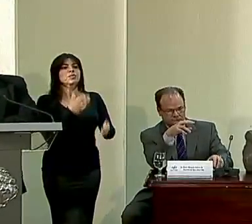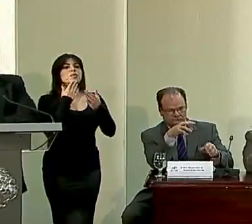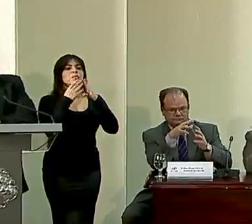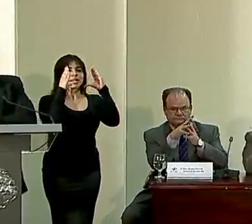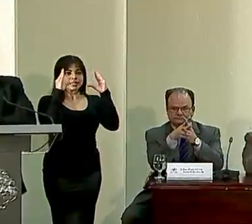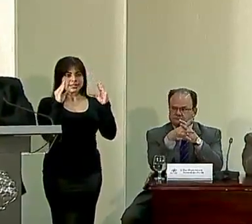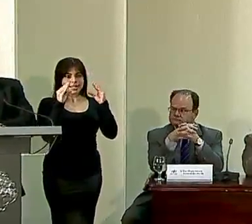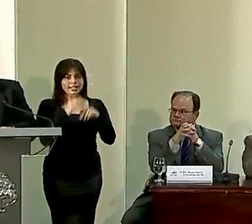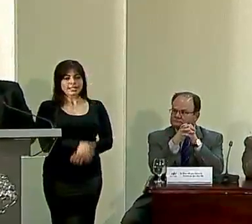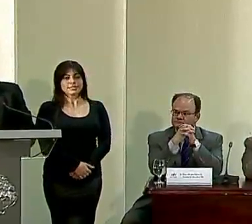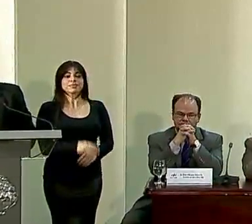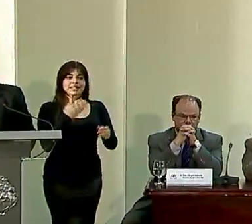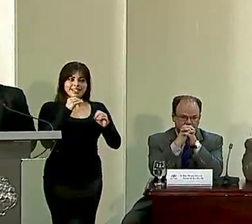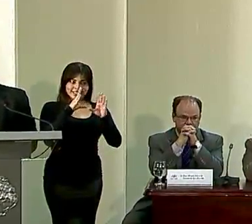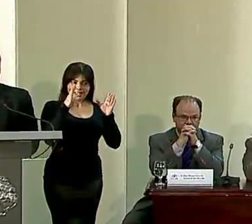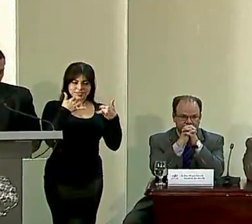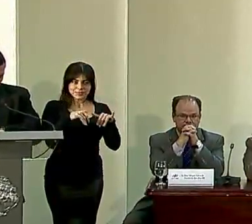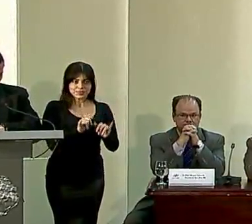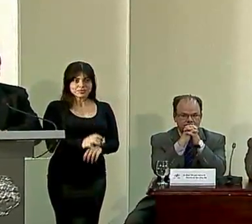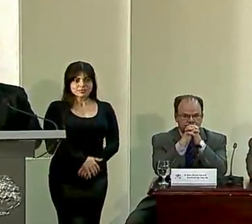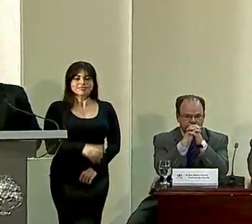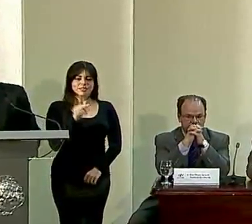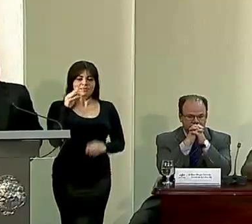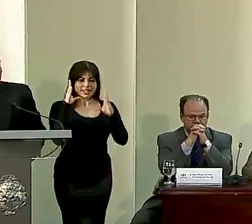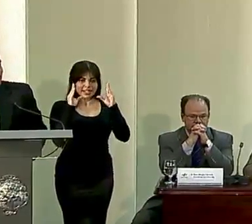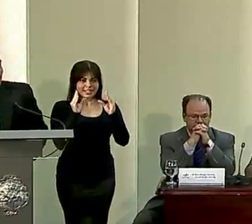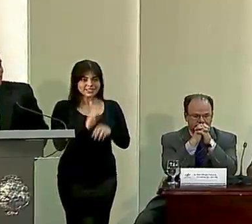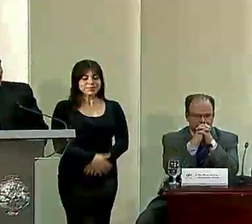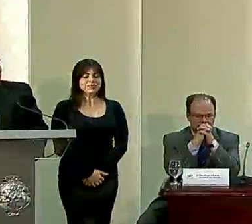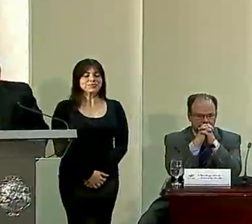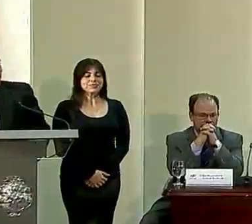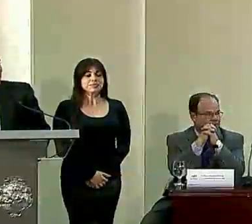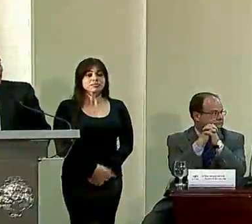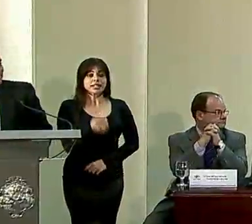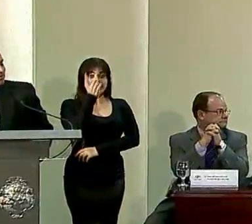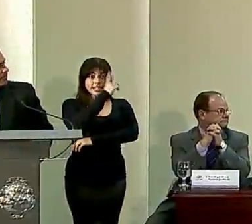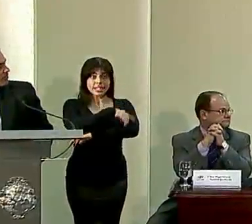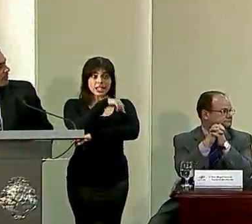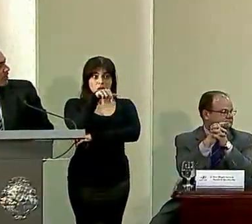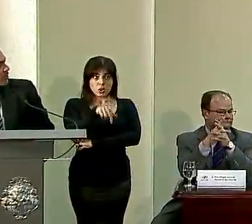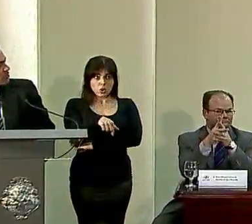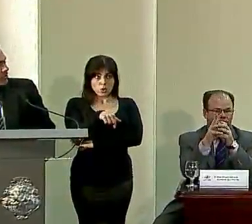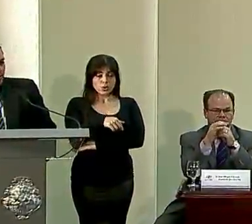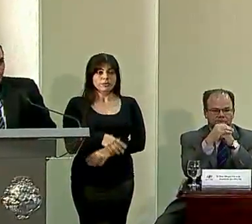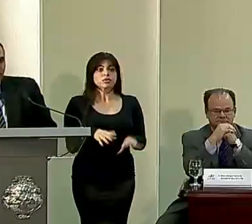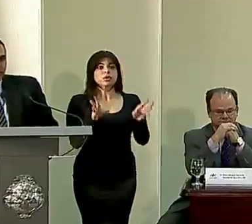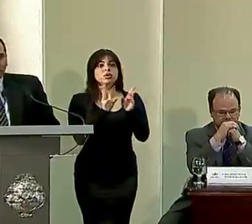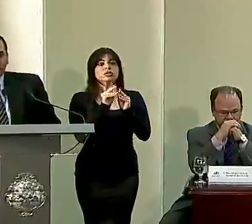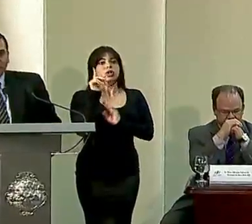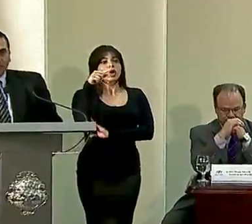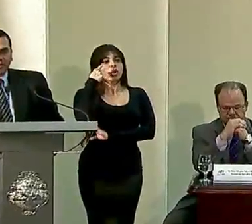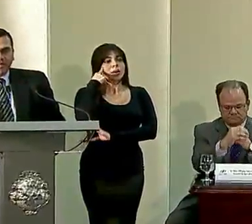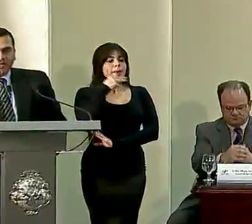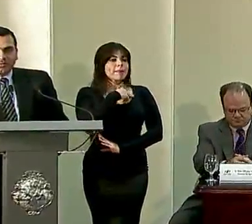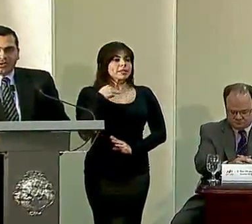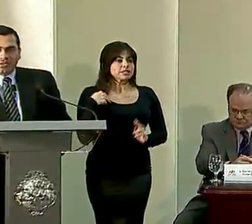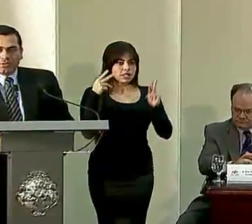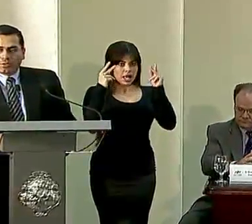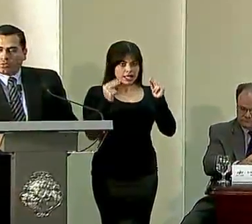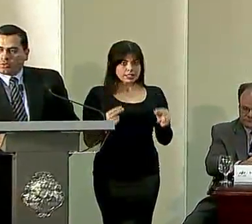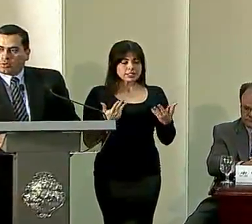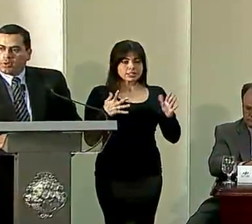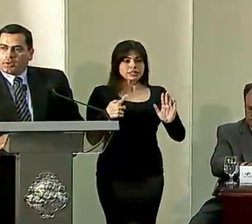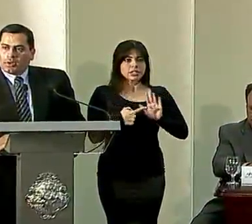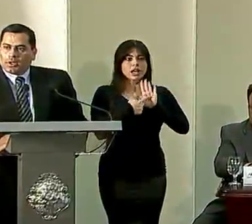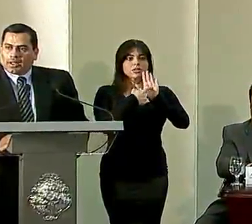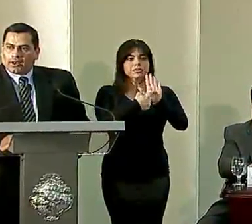muy buenas tardes. No, días todavía. No, tardes. El día de hoy en Consejo de Gobierno, el Ministerio de Hacienda